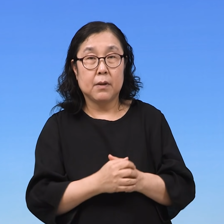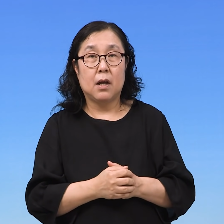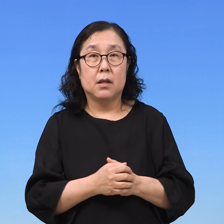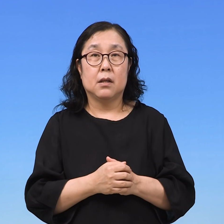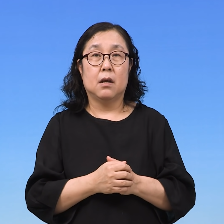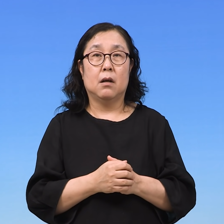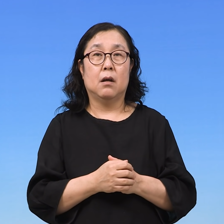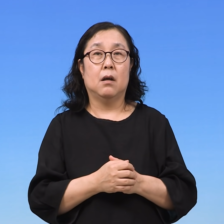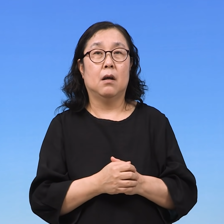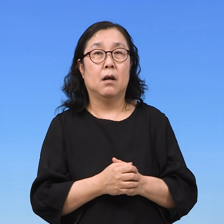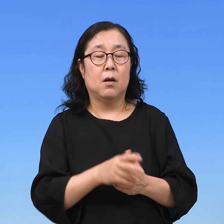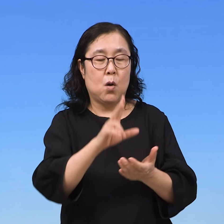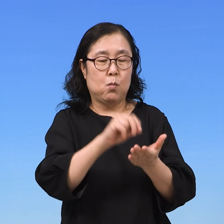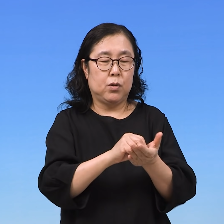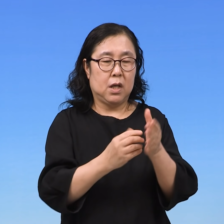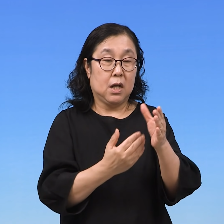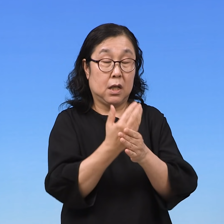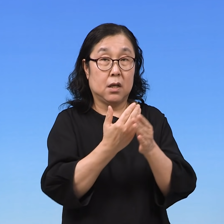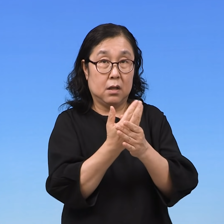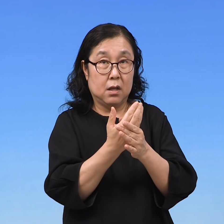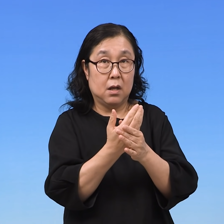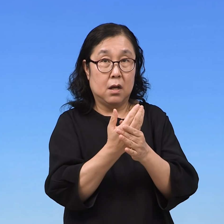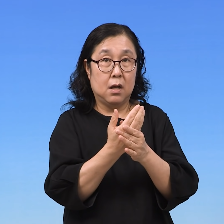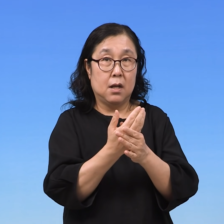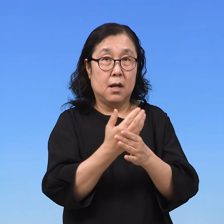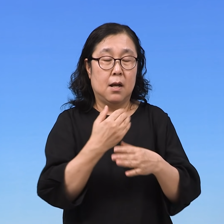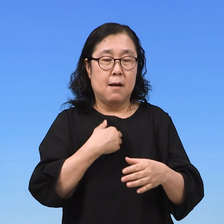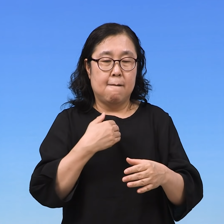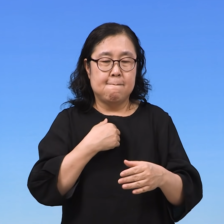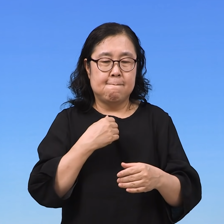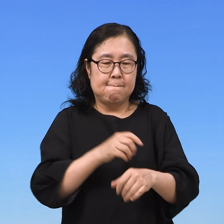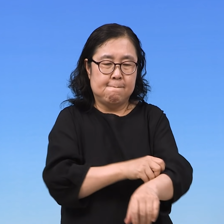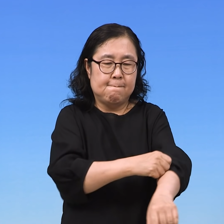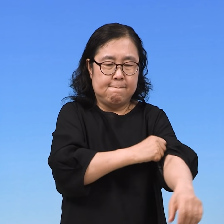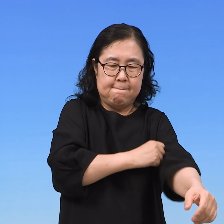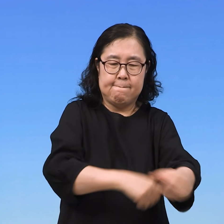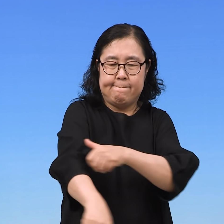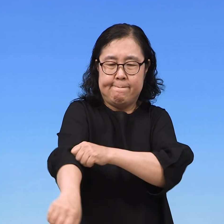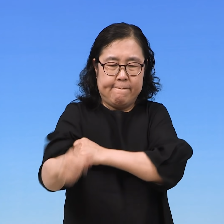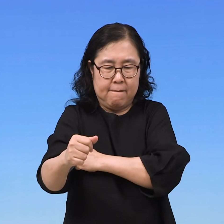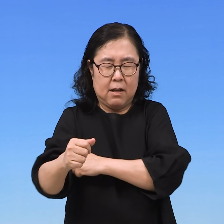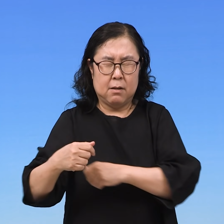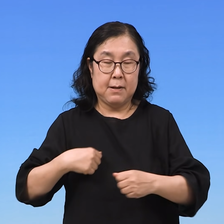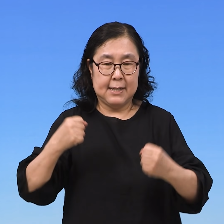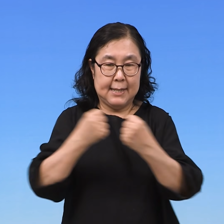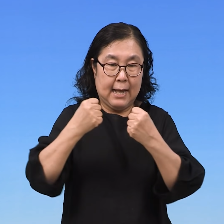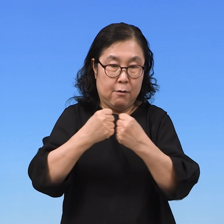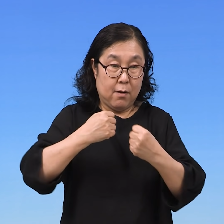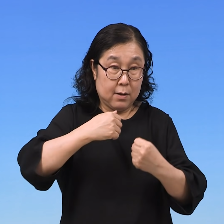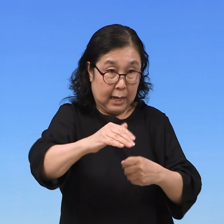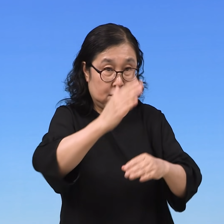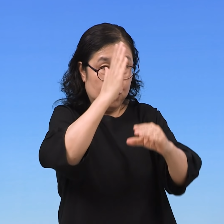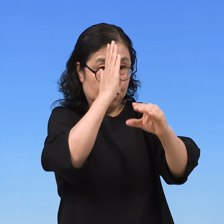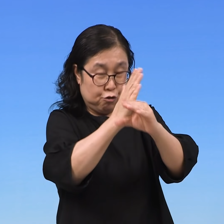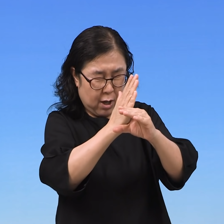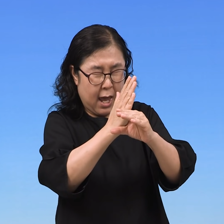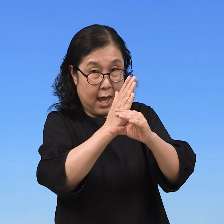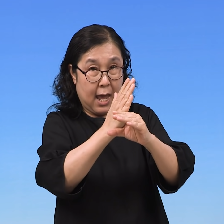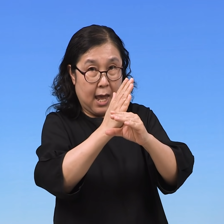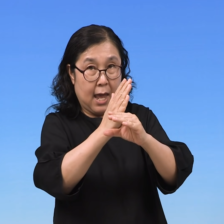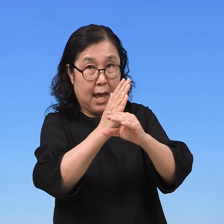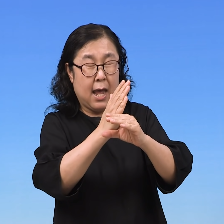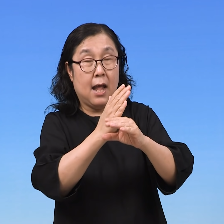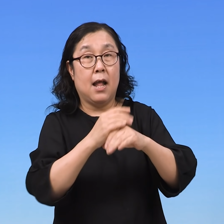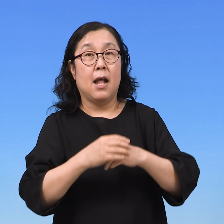욱하는 게 이제 폭발을 하니까 이게 뭐 문제가 생기겠죠. 그래서 이제 내가 씩씩거리면서 가다가 딱